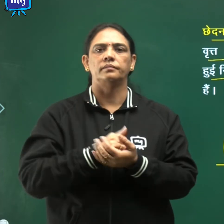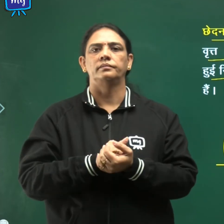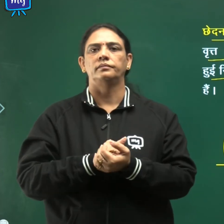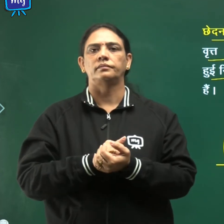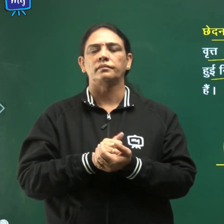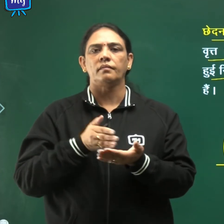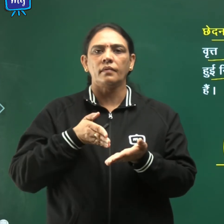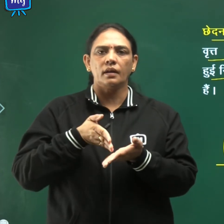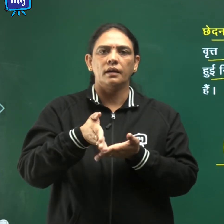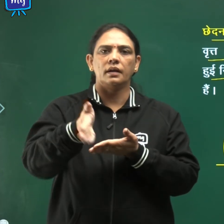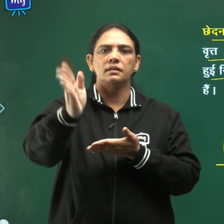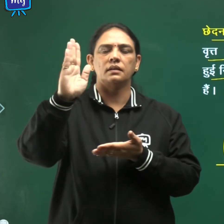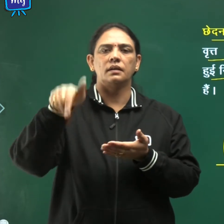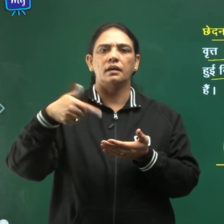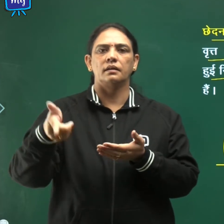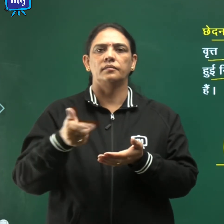निकले,